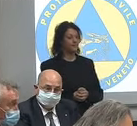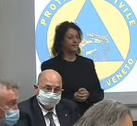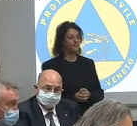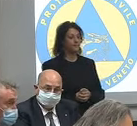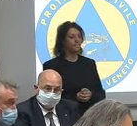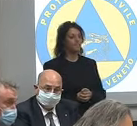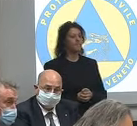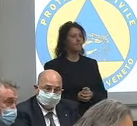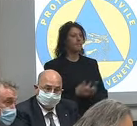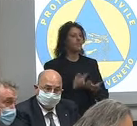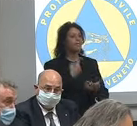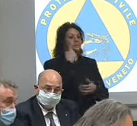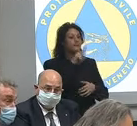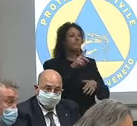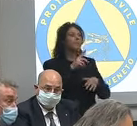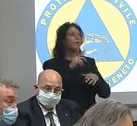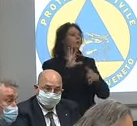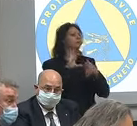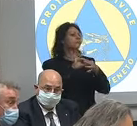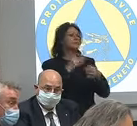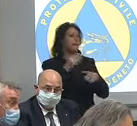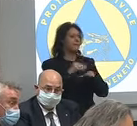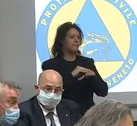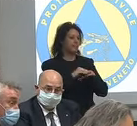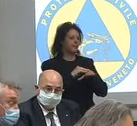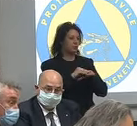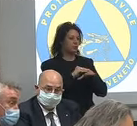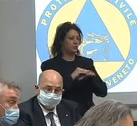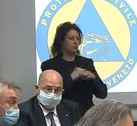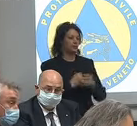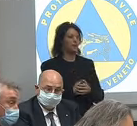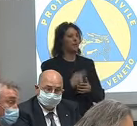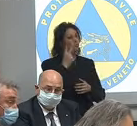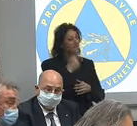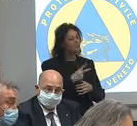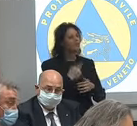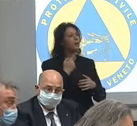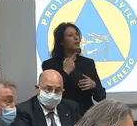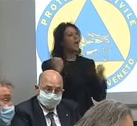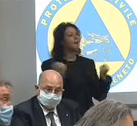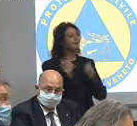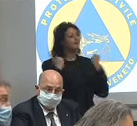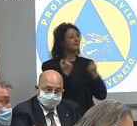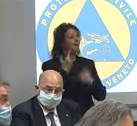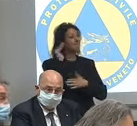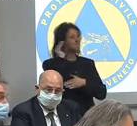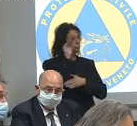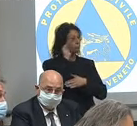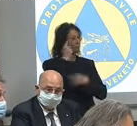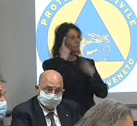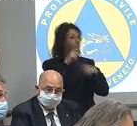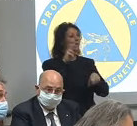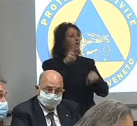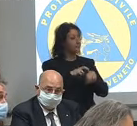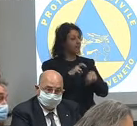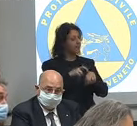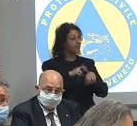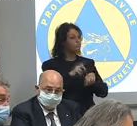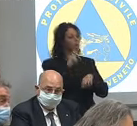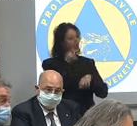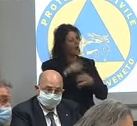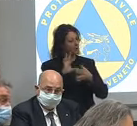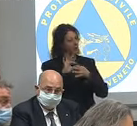semplicemente non è sufficiente, ma noi avremo tanta attività di medici in futuro che sarà anche su questo ambito, e